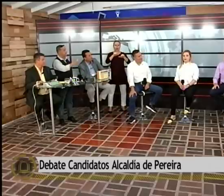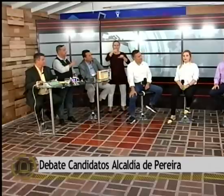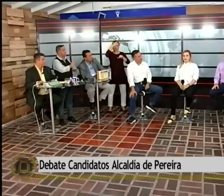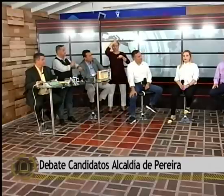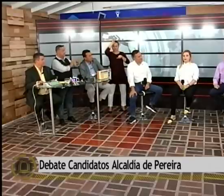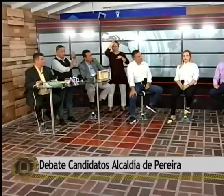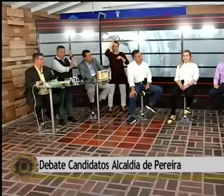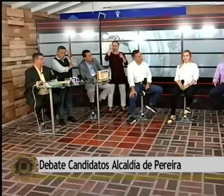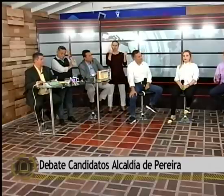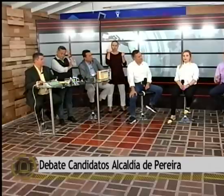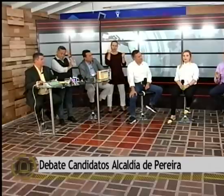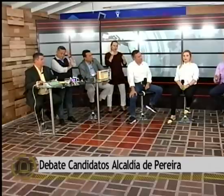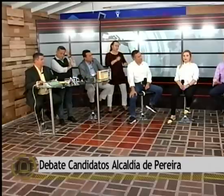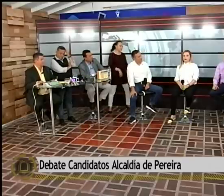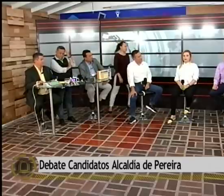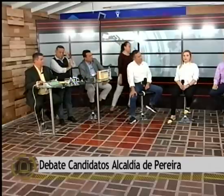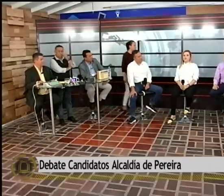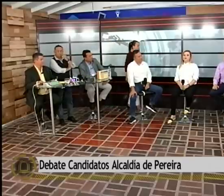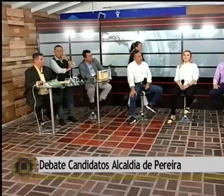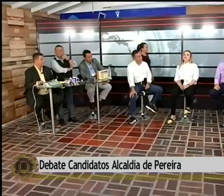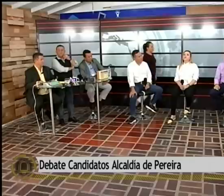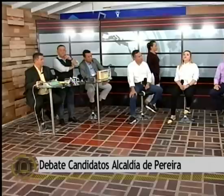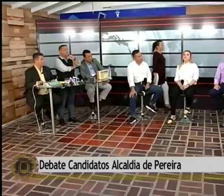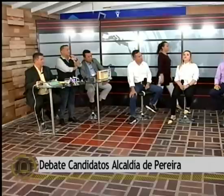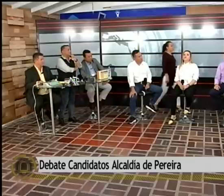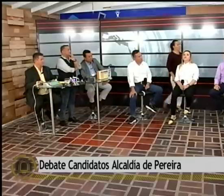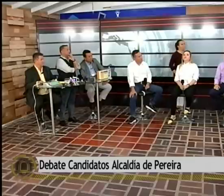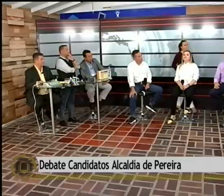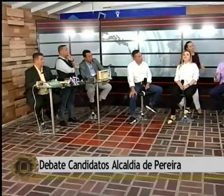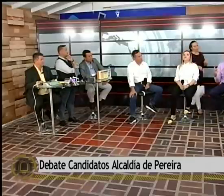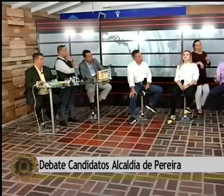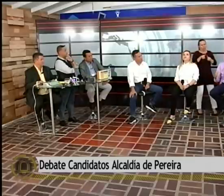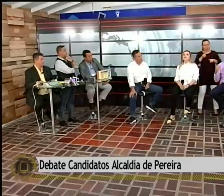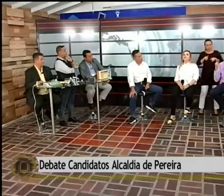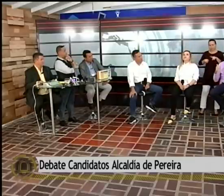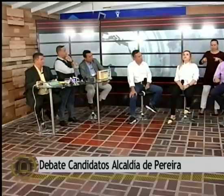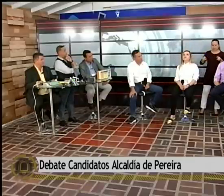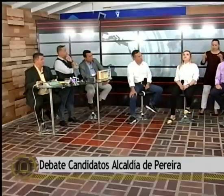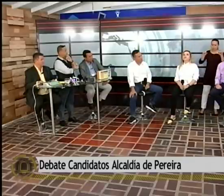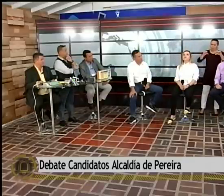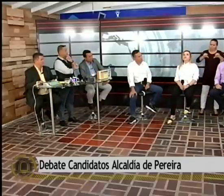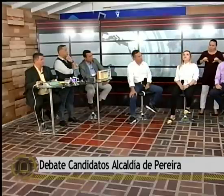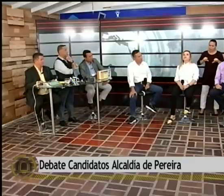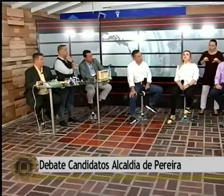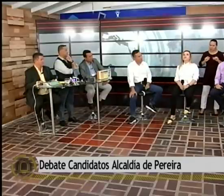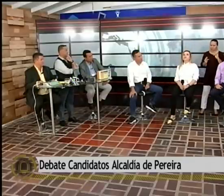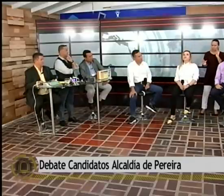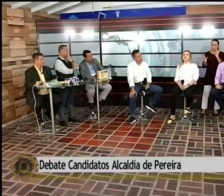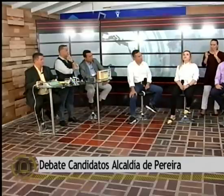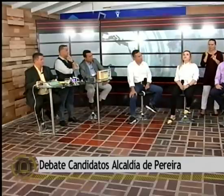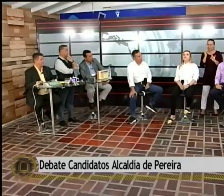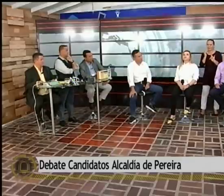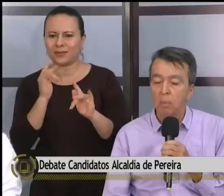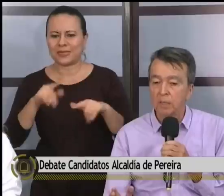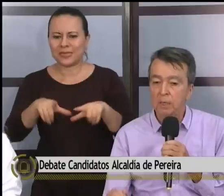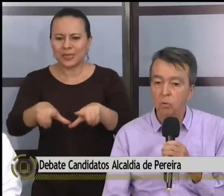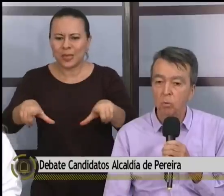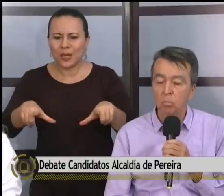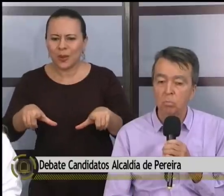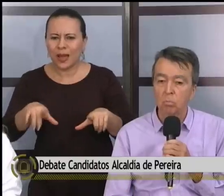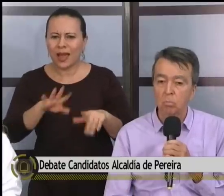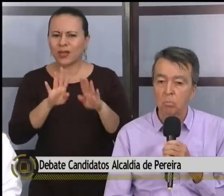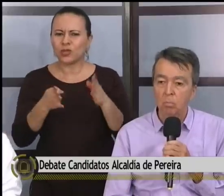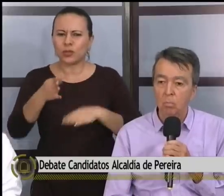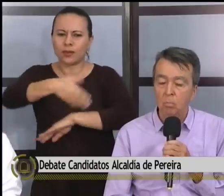Desaciertos muchos. No atender adecuadamente las zonas de riesgo. Desaciertos, la compra del lote de la novena.